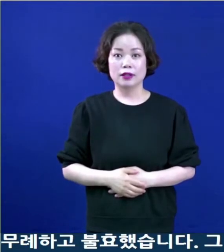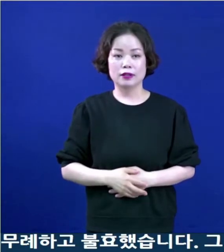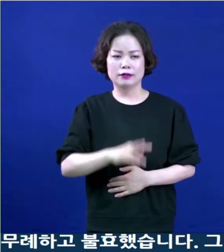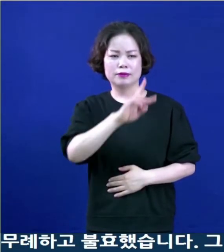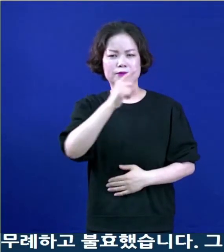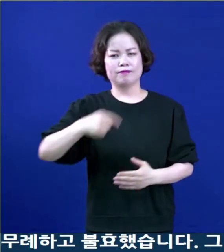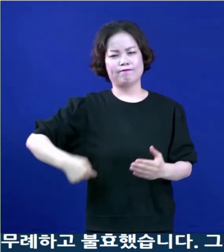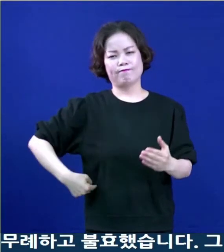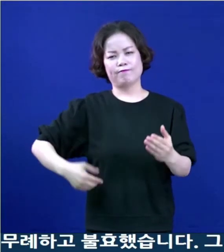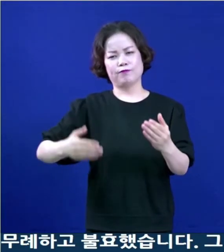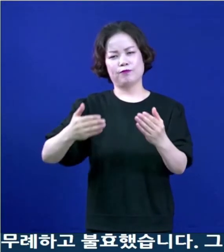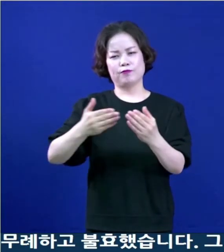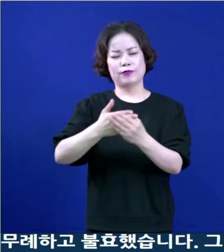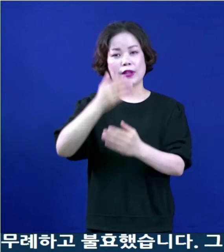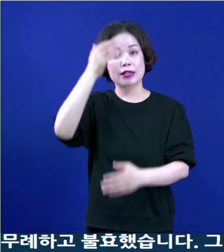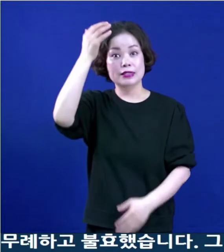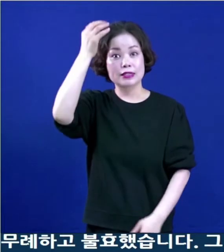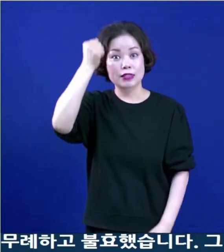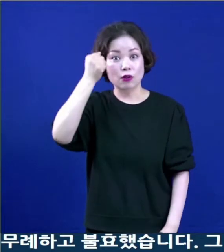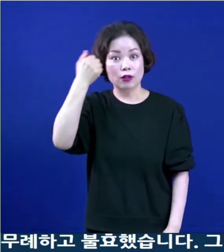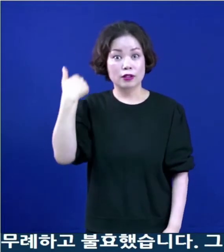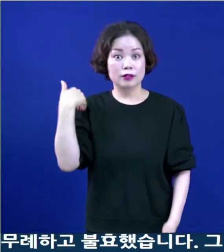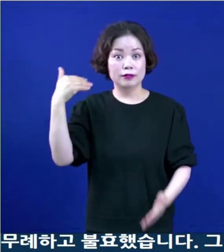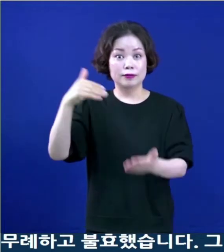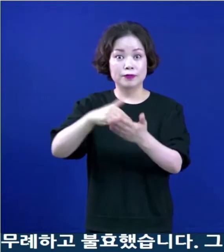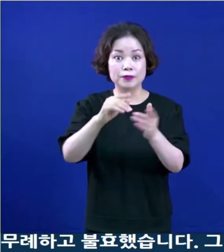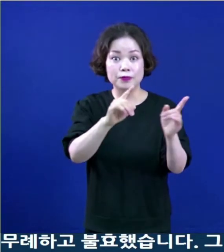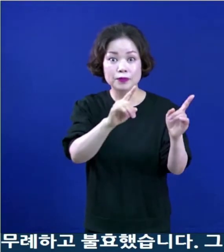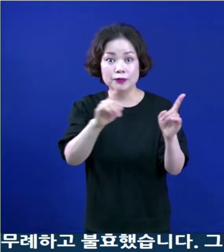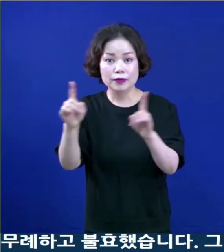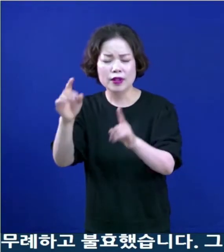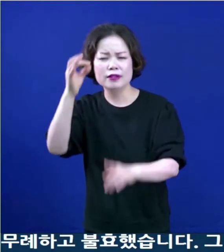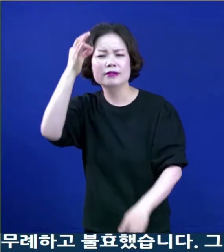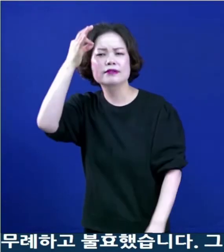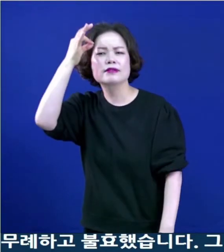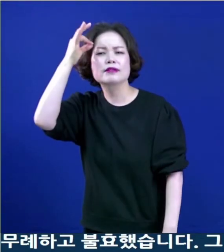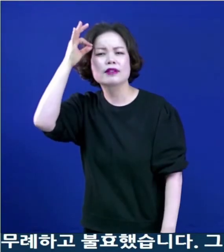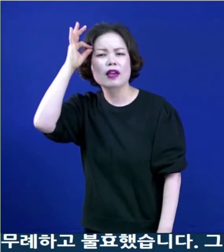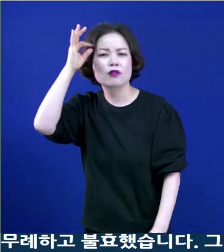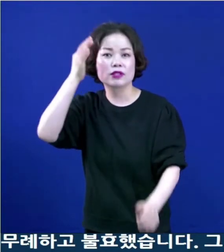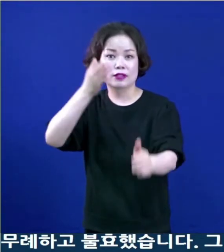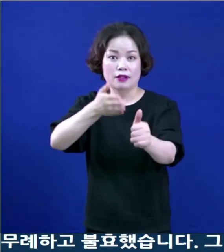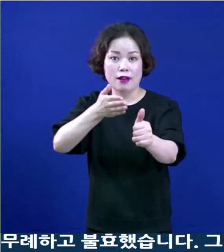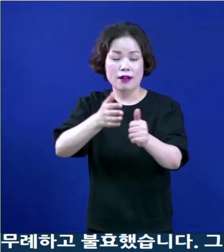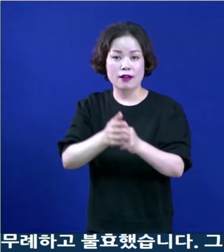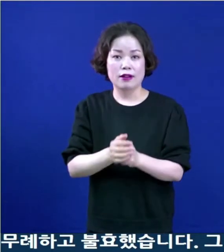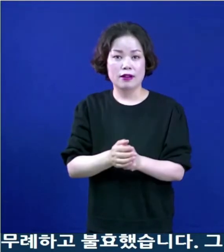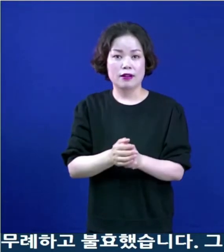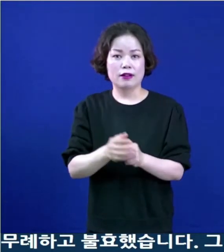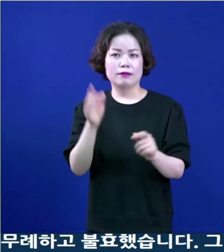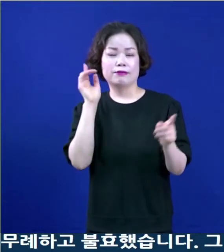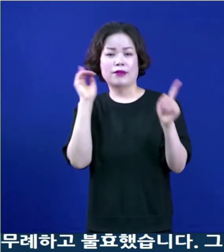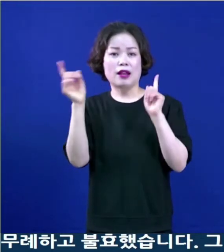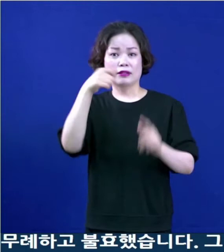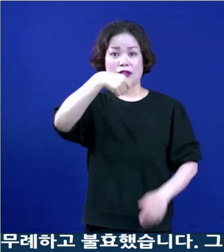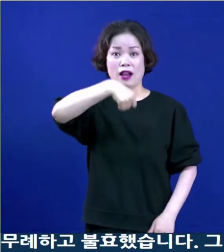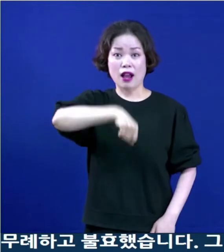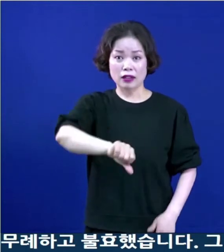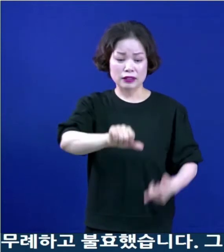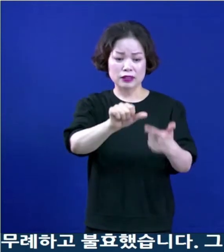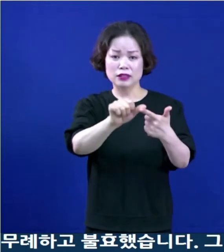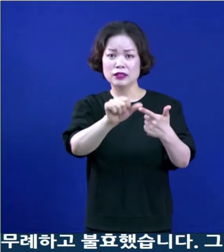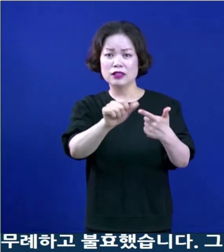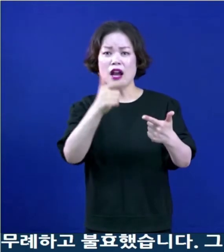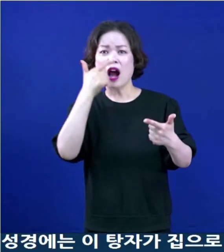돌이킵니다. 기억하라, 돌이키라, 깨어있으라. 이 탕자가